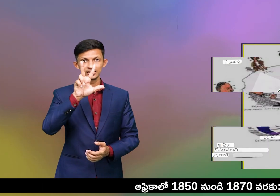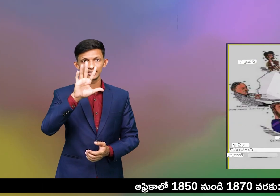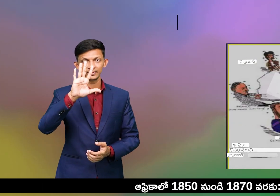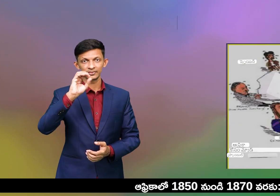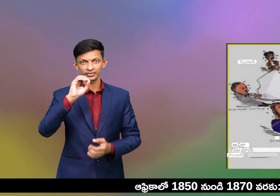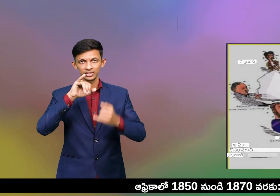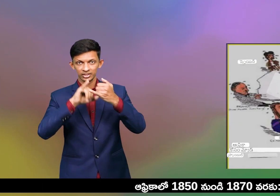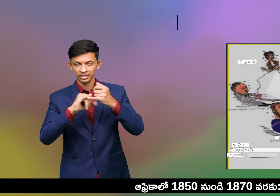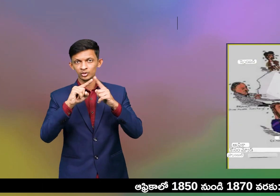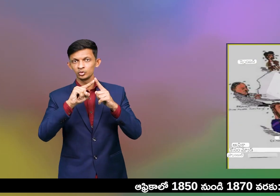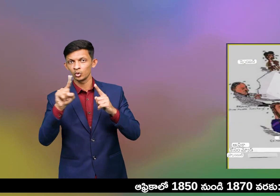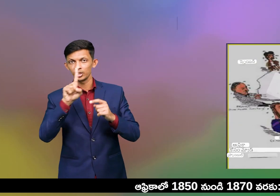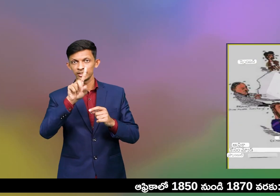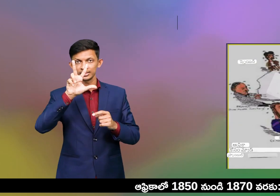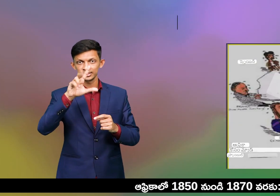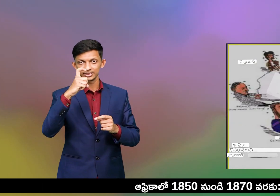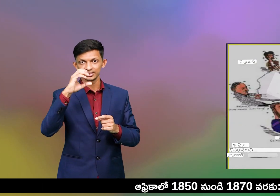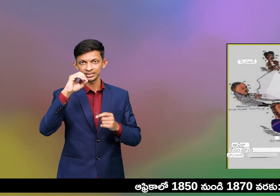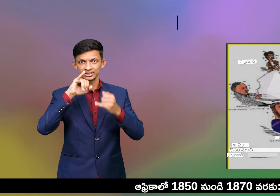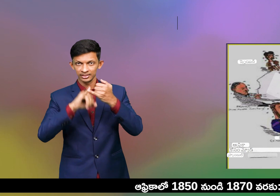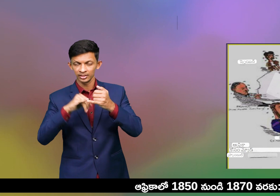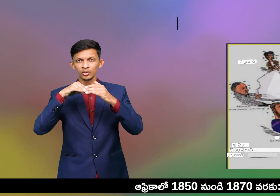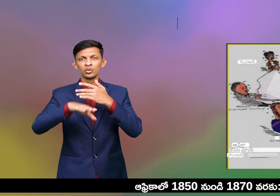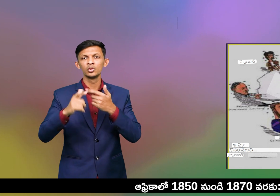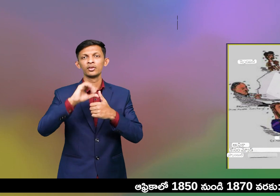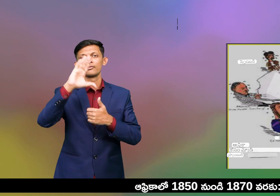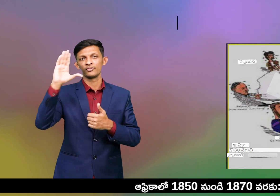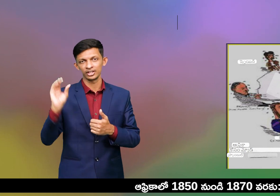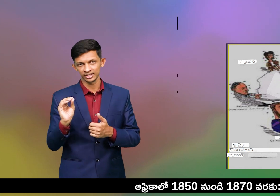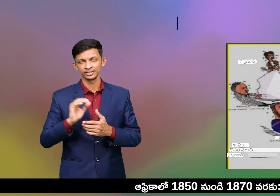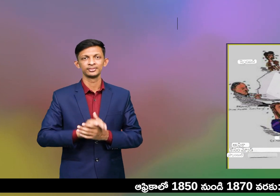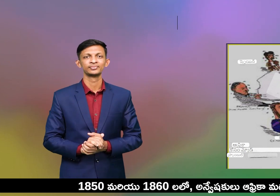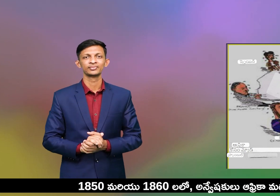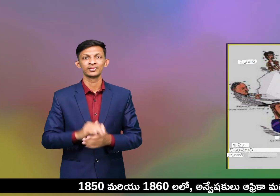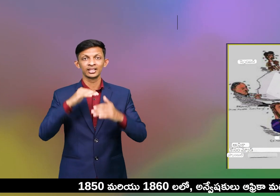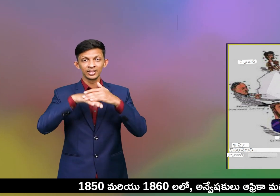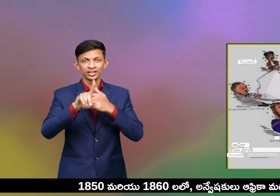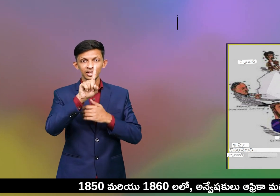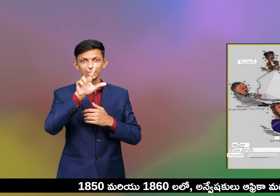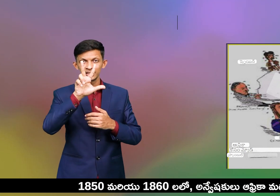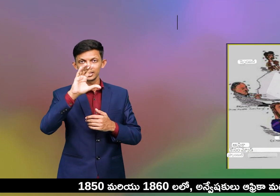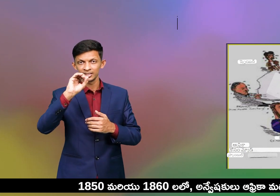ఆఫ్రికాలో 1850 నుండి 1870 వరకు, 1850